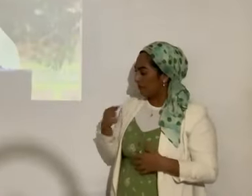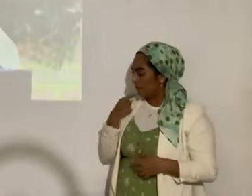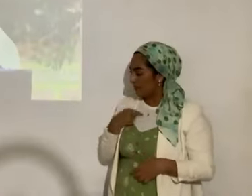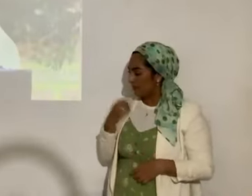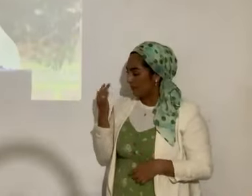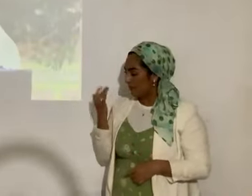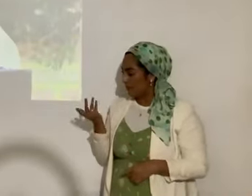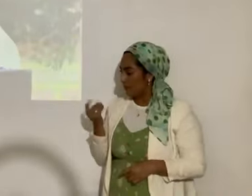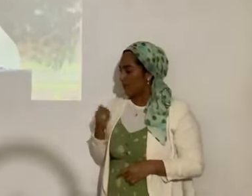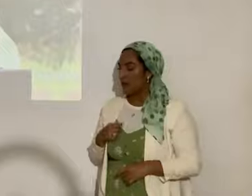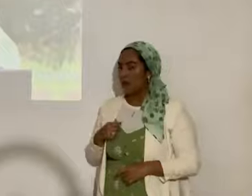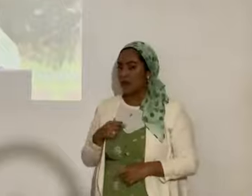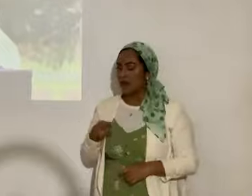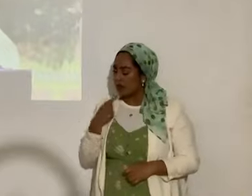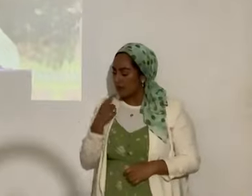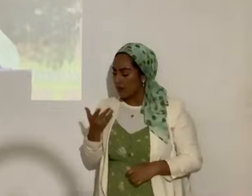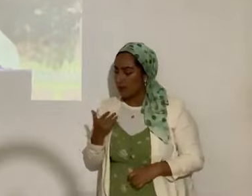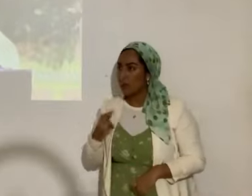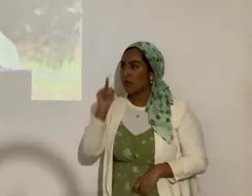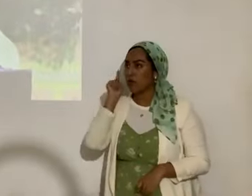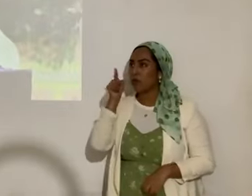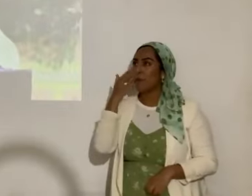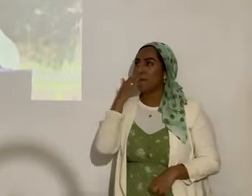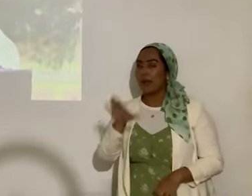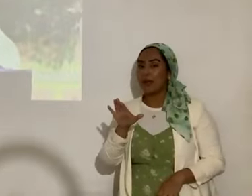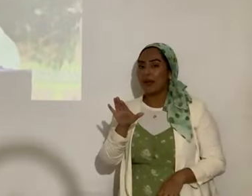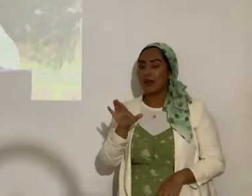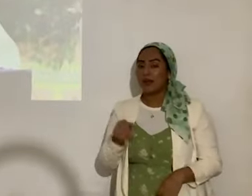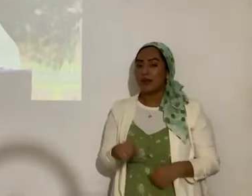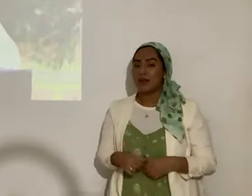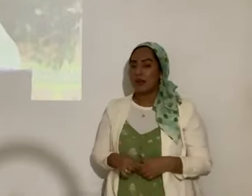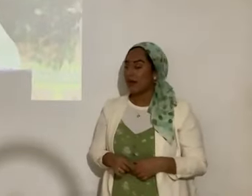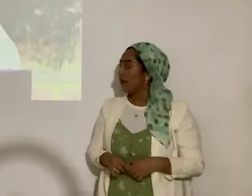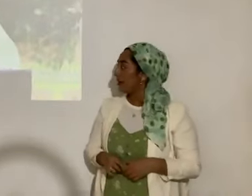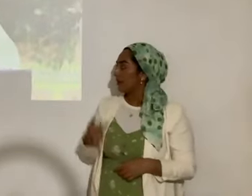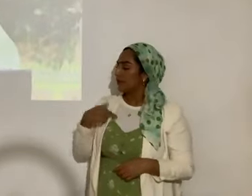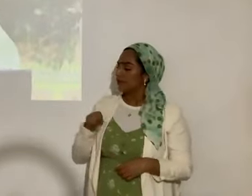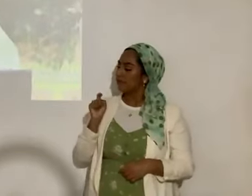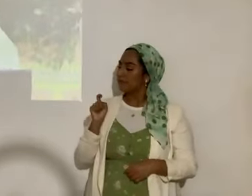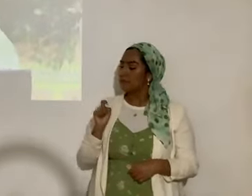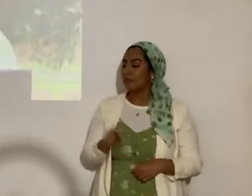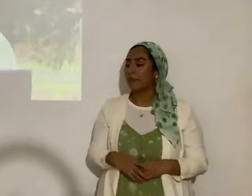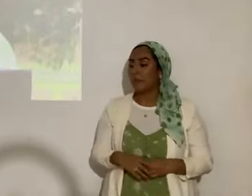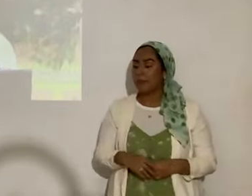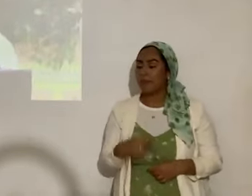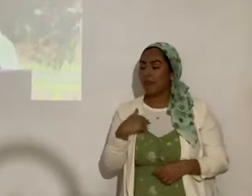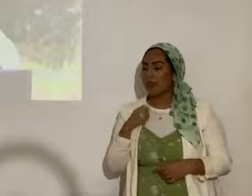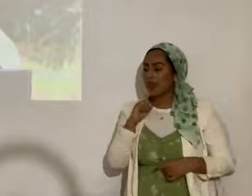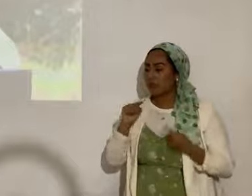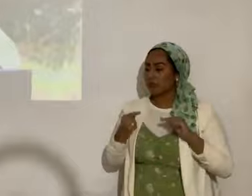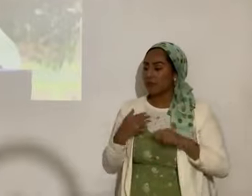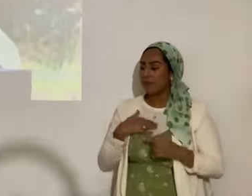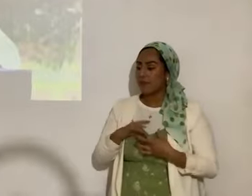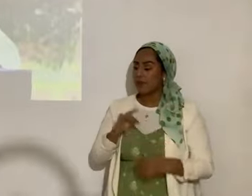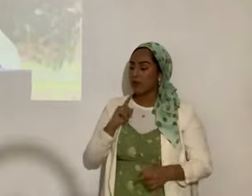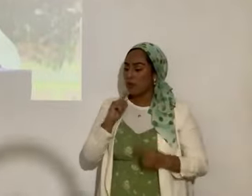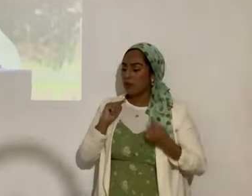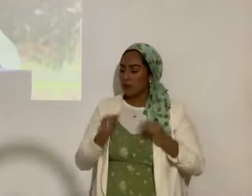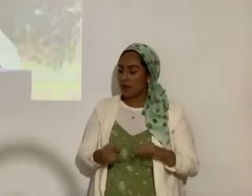qué me dices eso la niña que dices niña si tú eres malo entonces a mí realmente me dolió mi espíritu